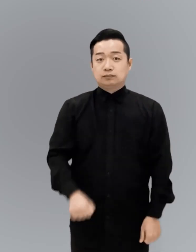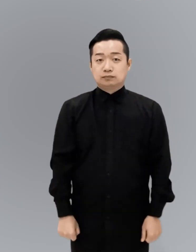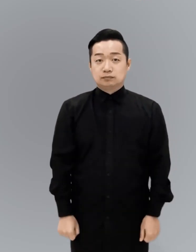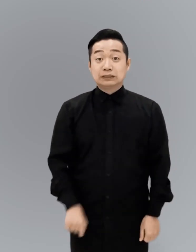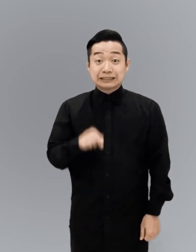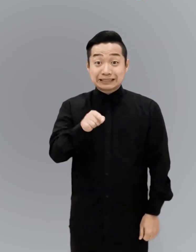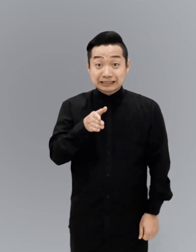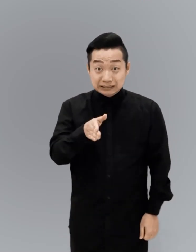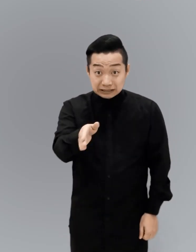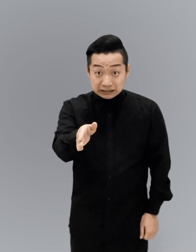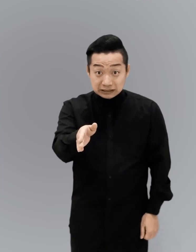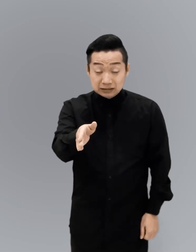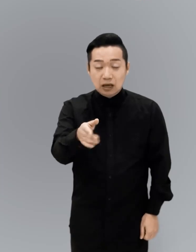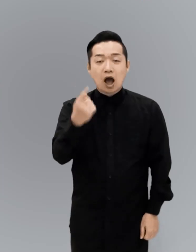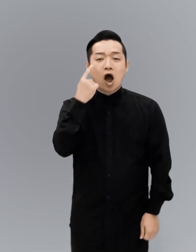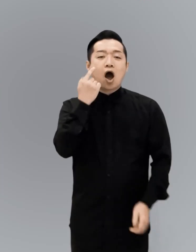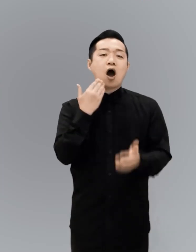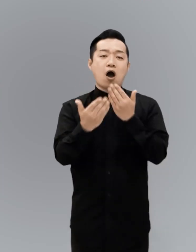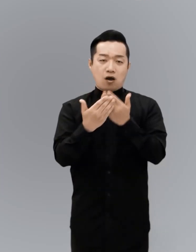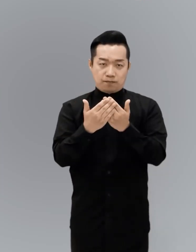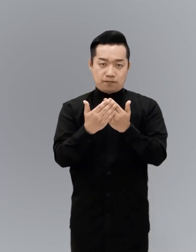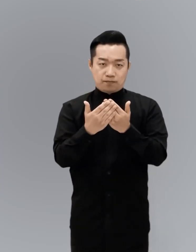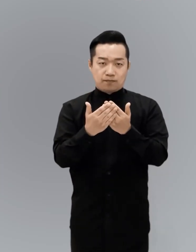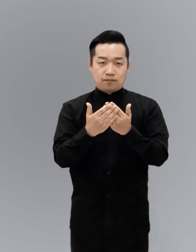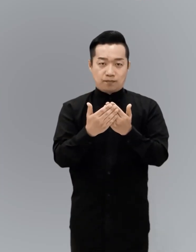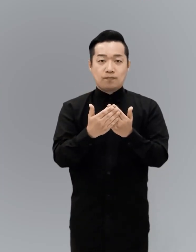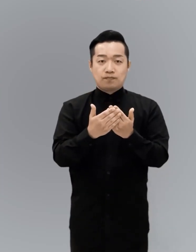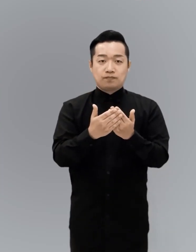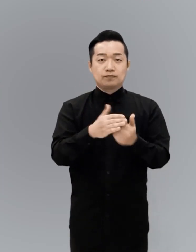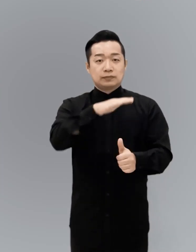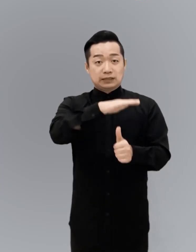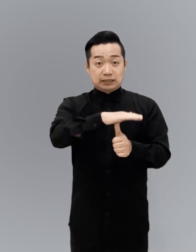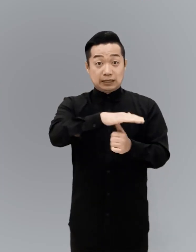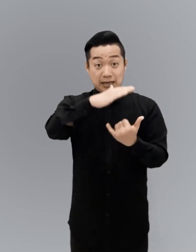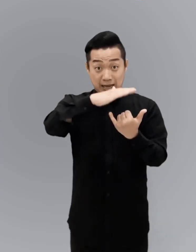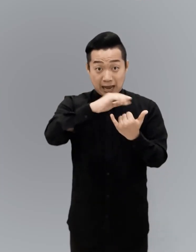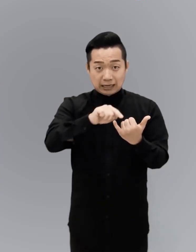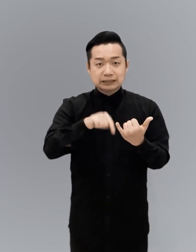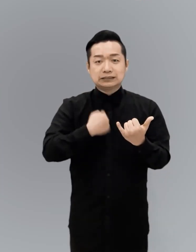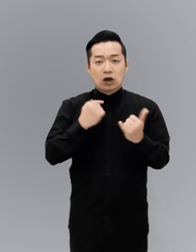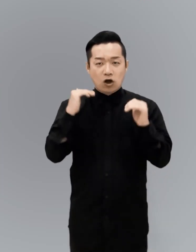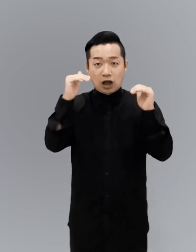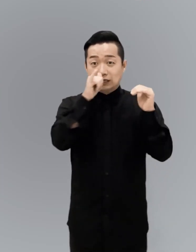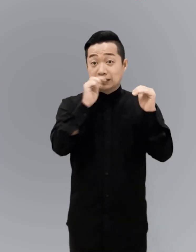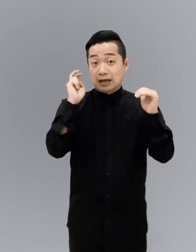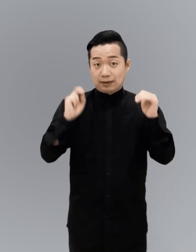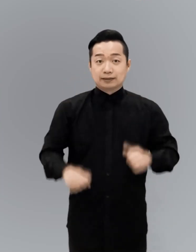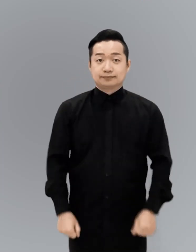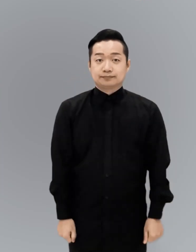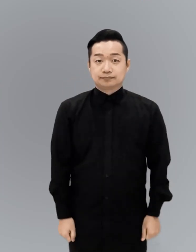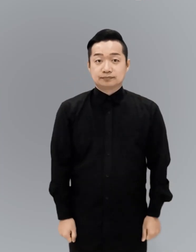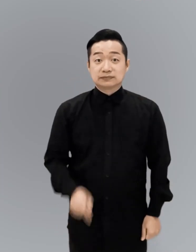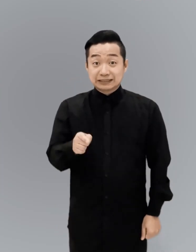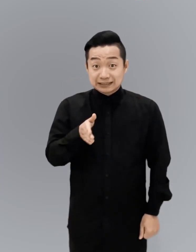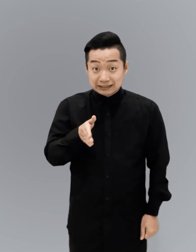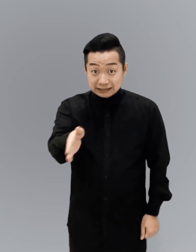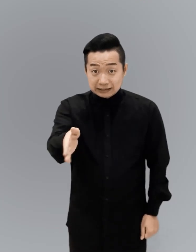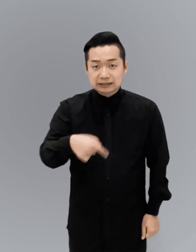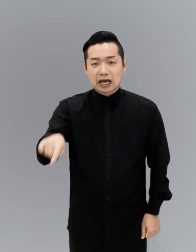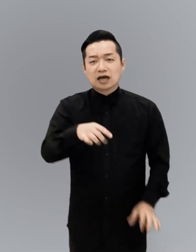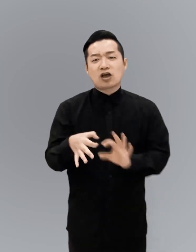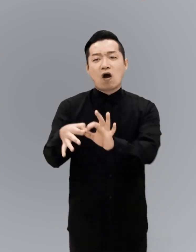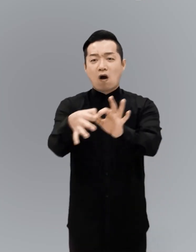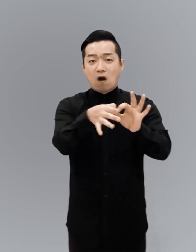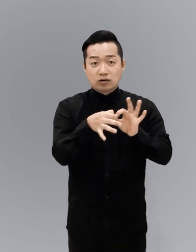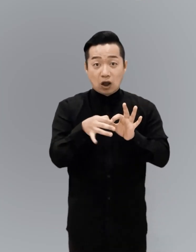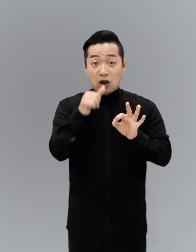좋겠어요. 분명히 그 길을 여정하다 보면 아이 스스로가 겪는 그 성장하는 부분이 있을 것 같고, 그런 길들이